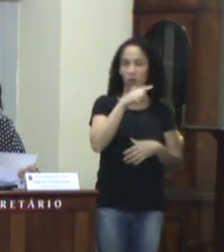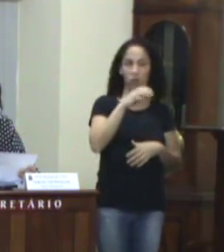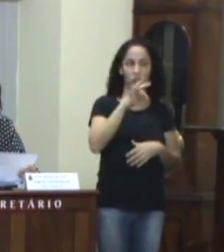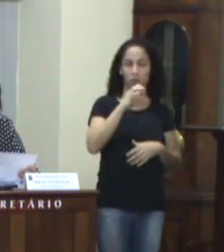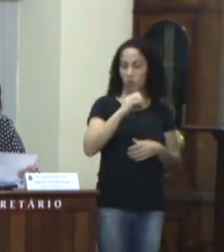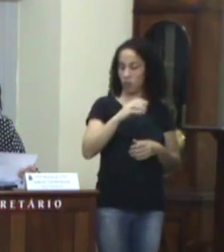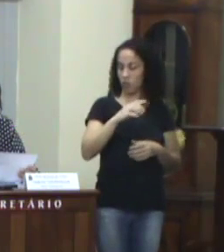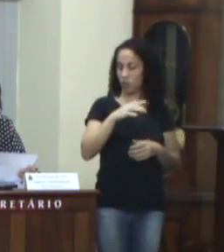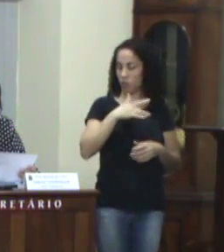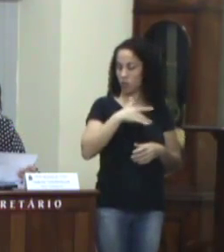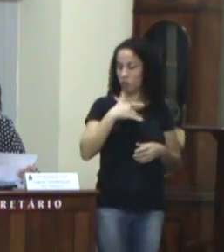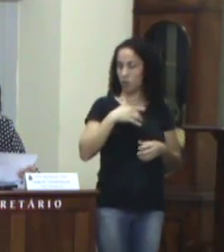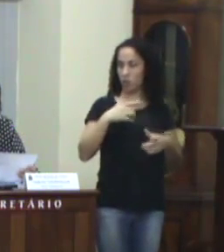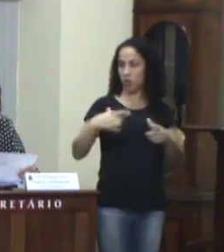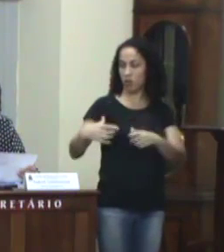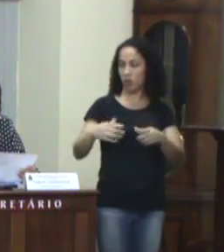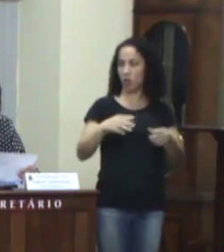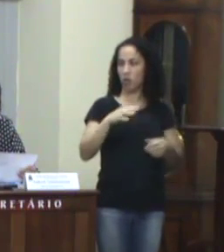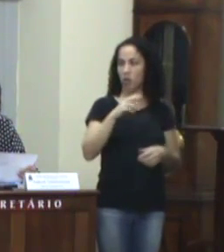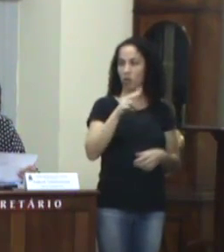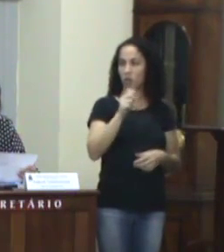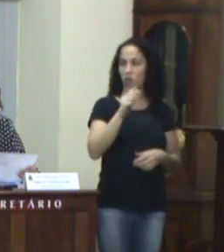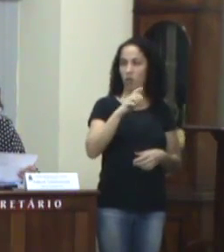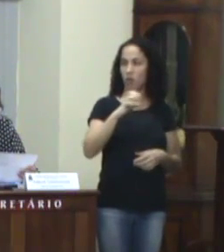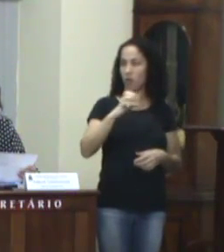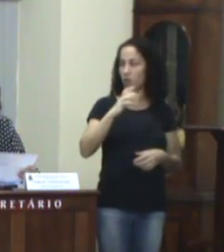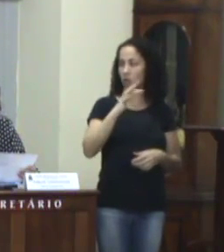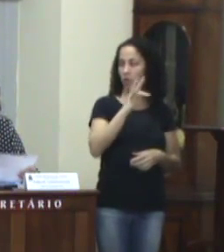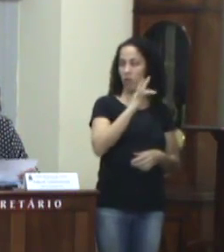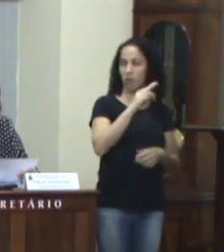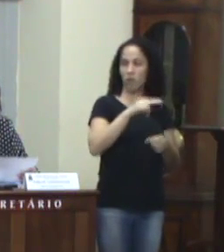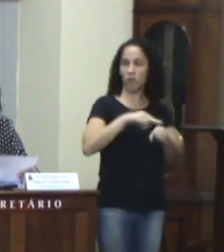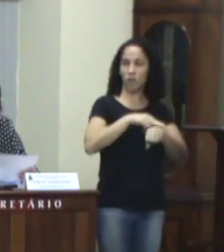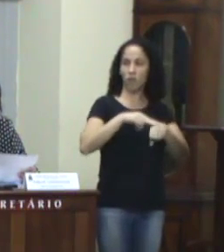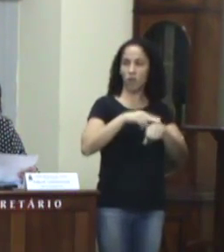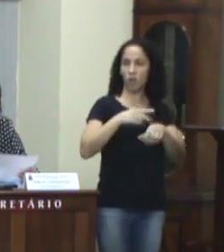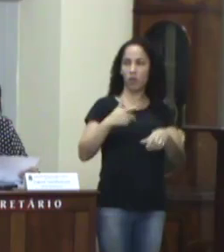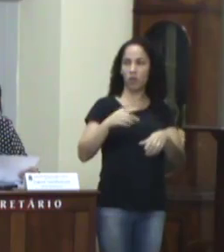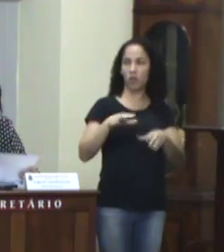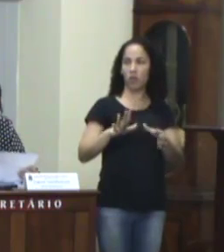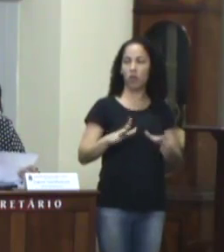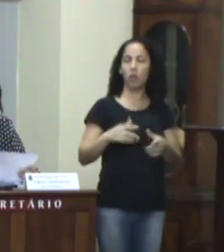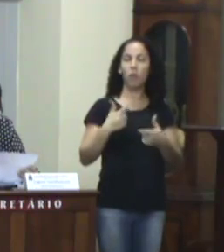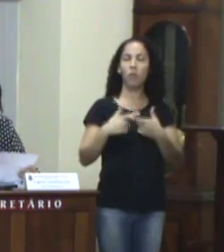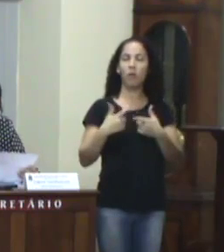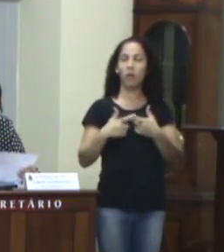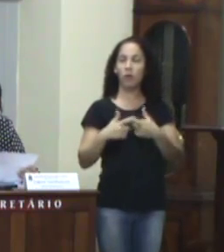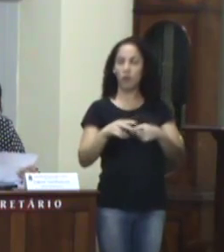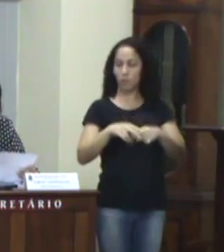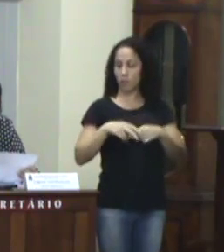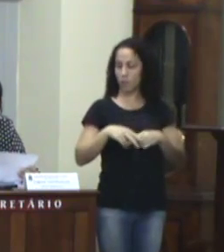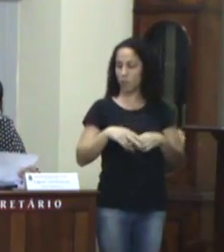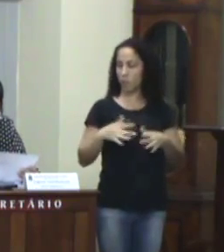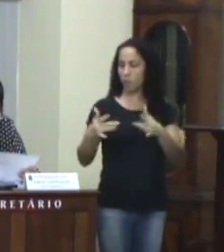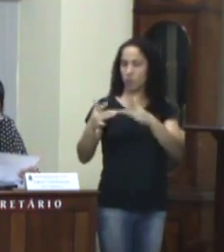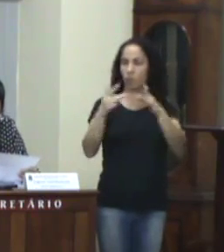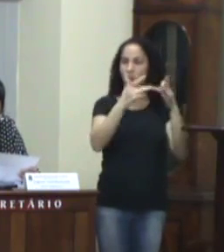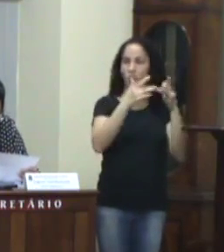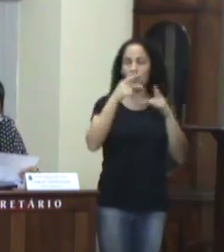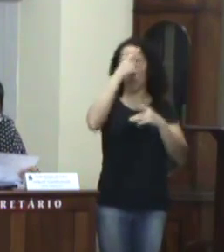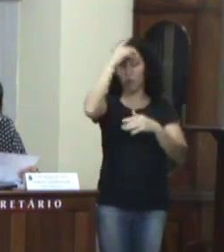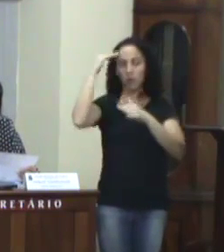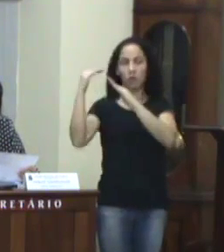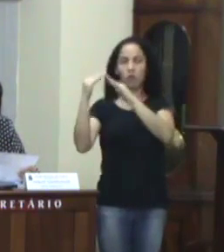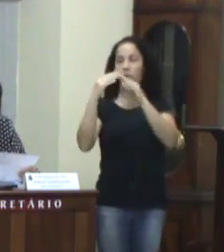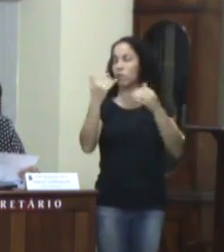saúde da área do bairro Vale Verde, que não está atuando no momento. Justificativa. Em contato com diversos moradores do